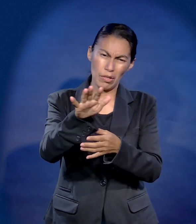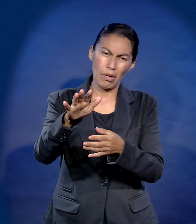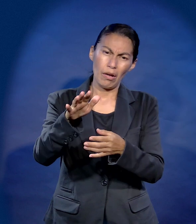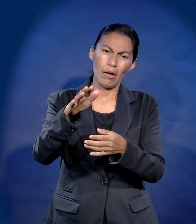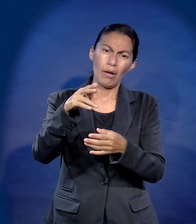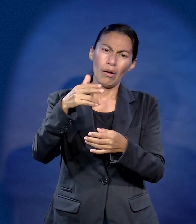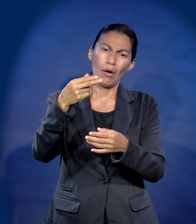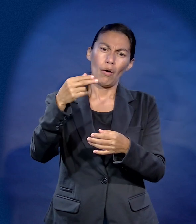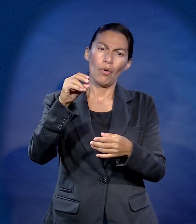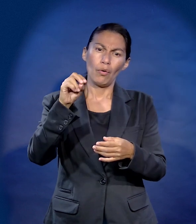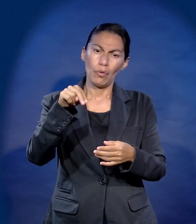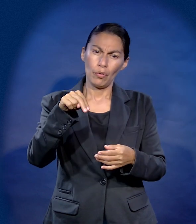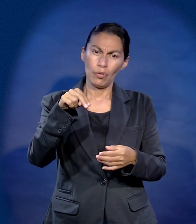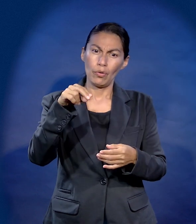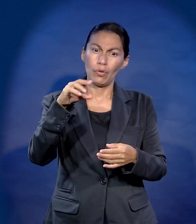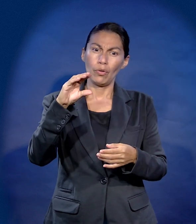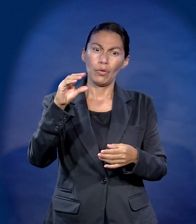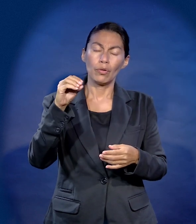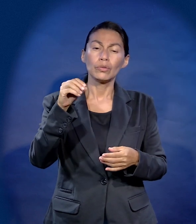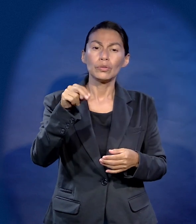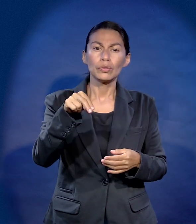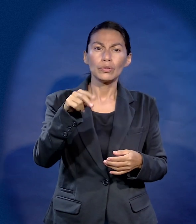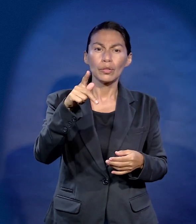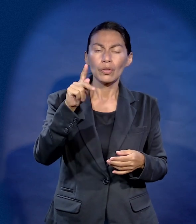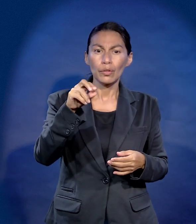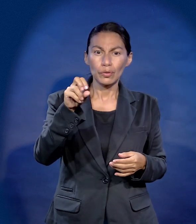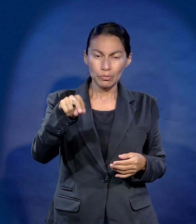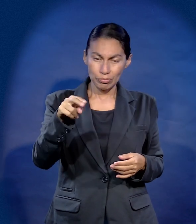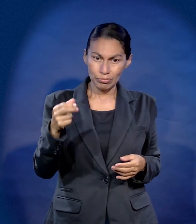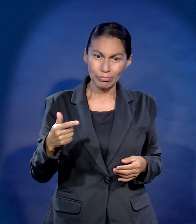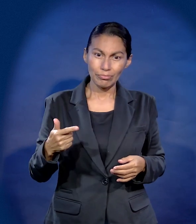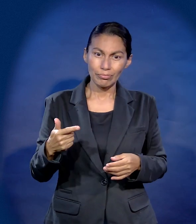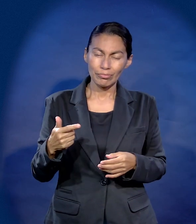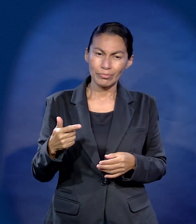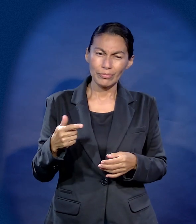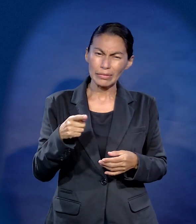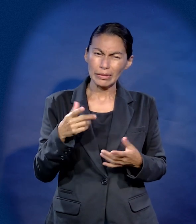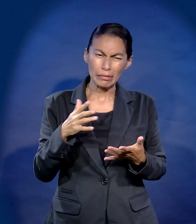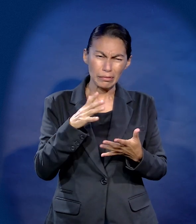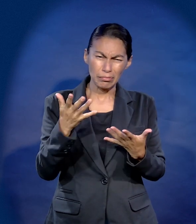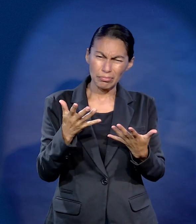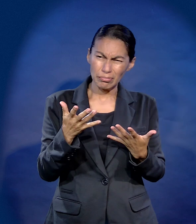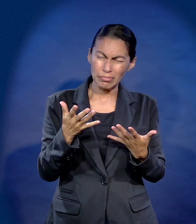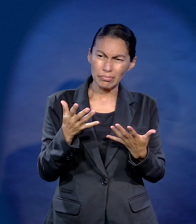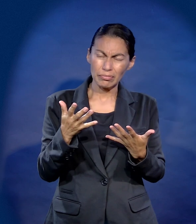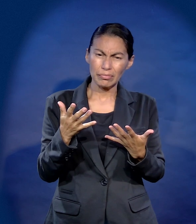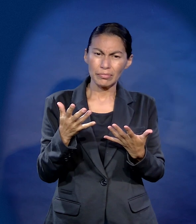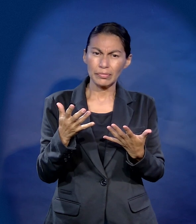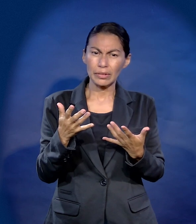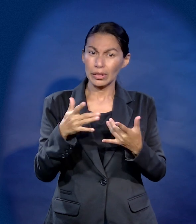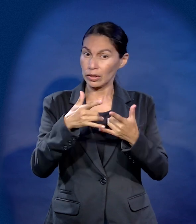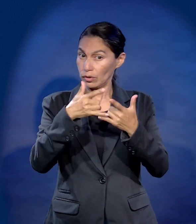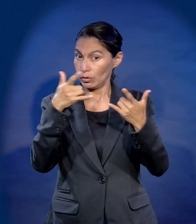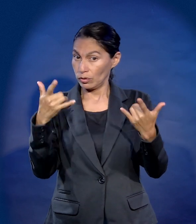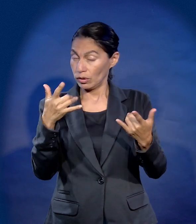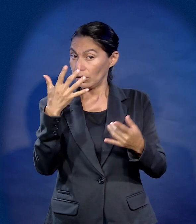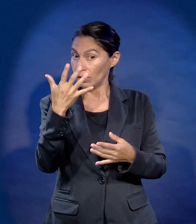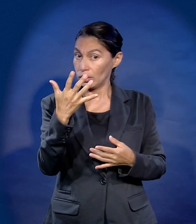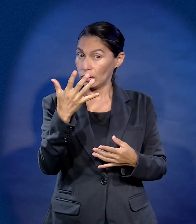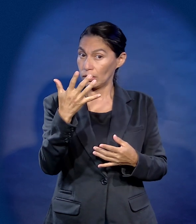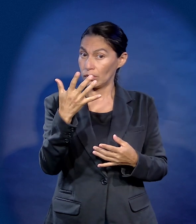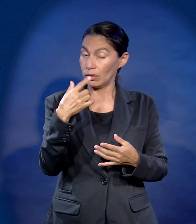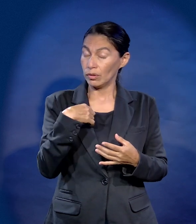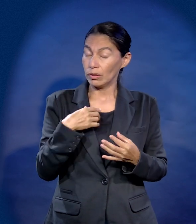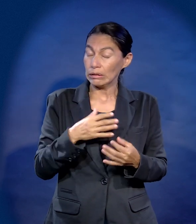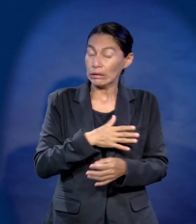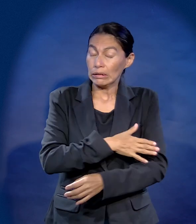Kong. Ese vuelo es un vuelo muy especial que marcó la historia de la aerolínea en todos los tiempos. Cinco